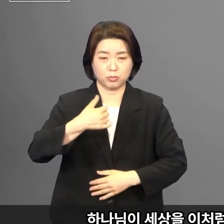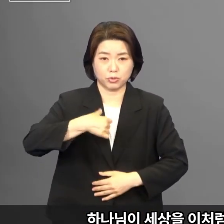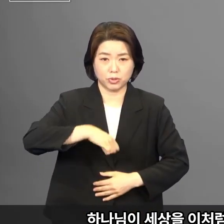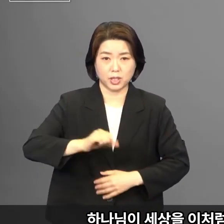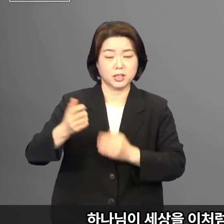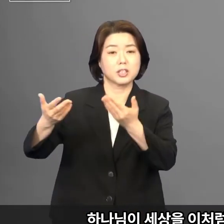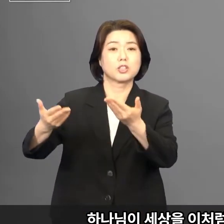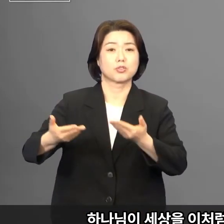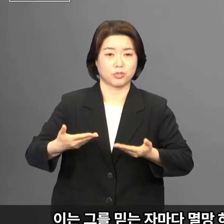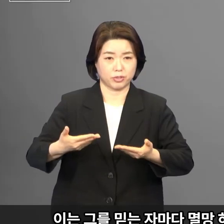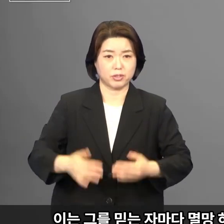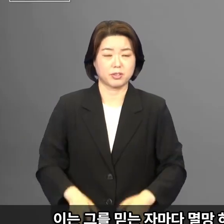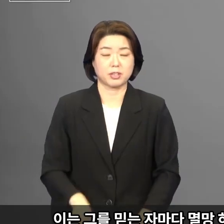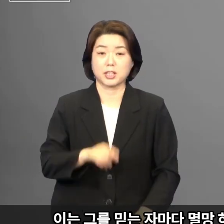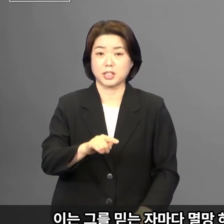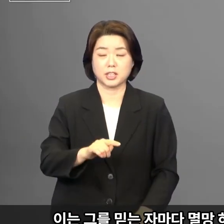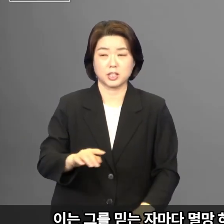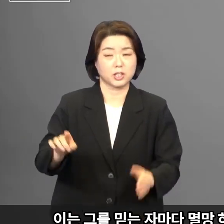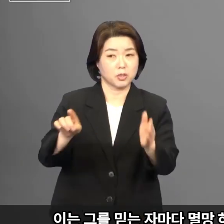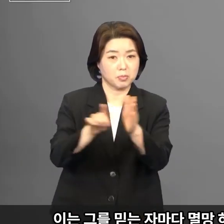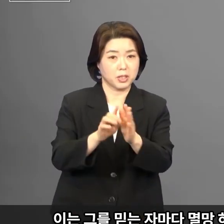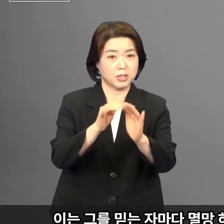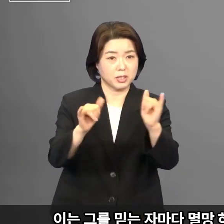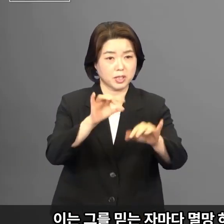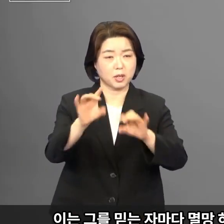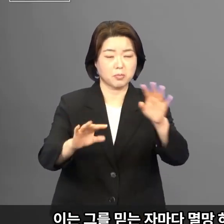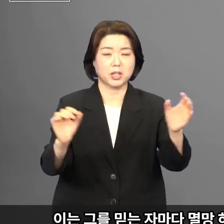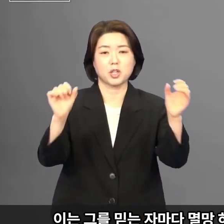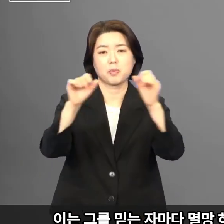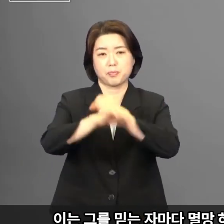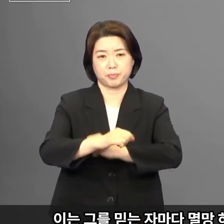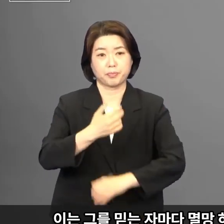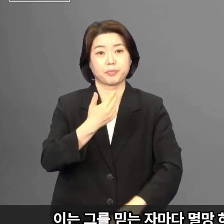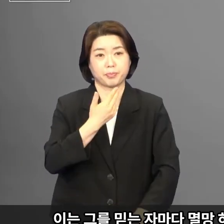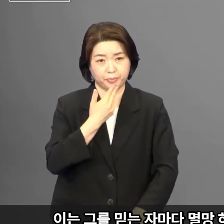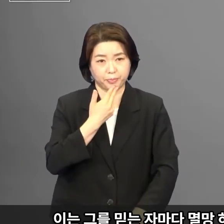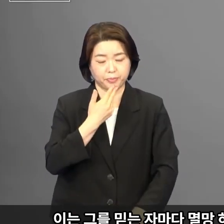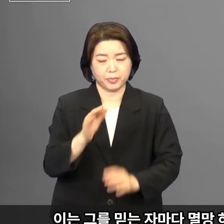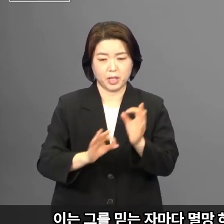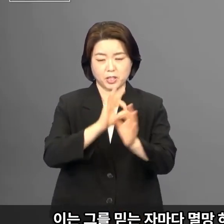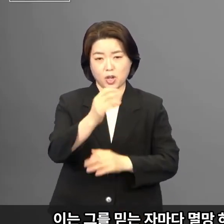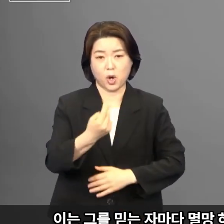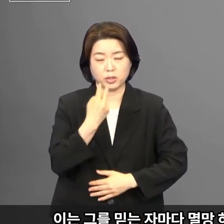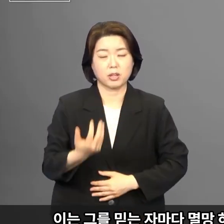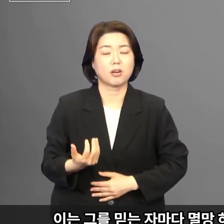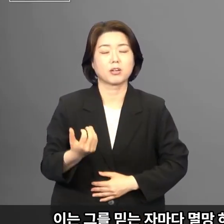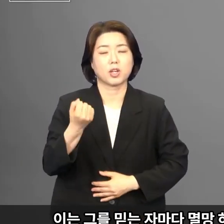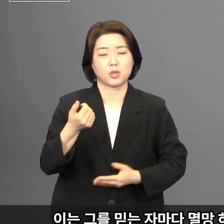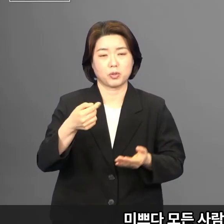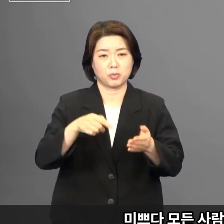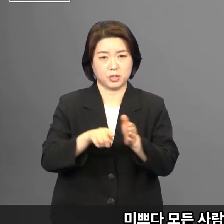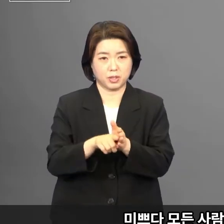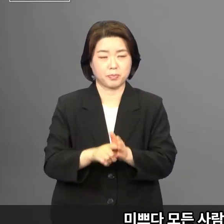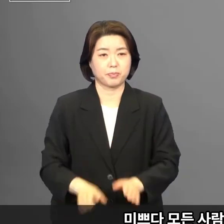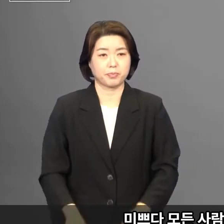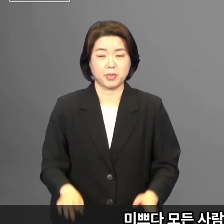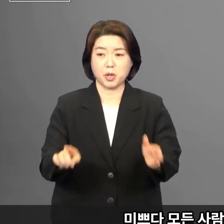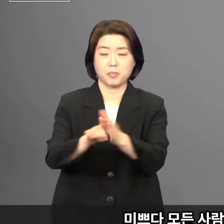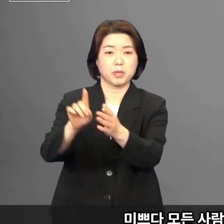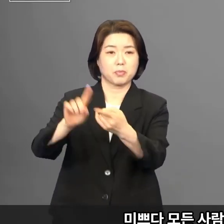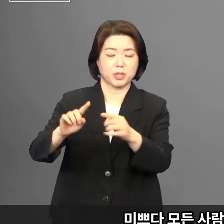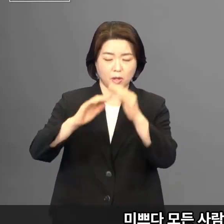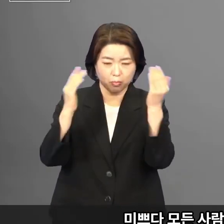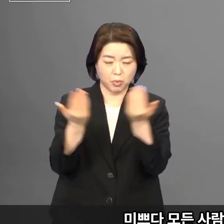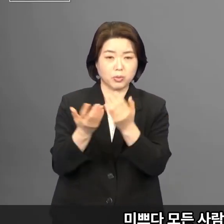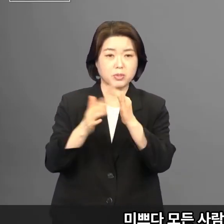독생자를 주셨으니 이는 그를 믿는 자마다 멸망하지 않고 영생을 얻게 하려 하심이라. 미쁘다 모든